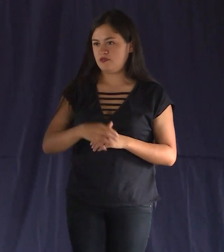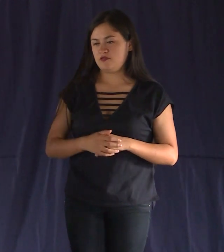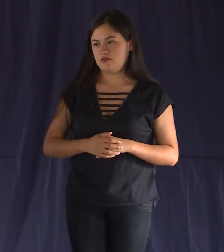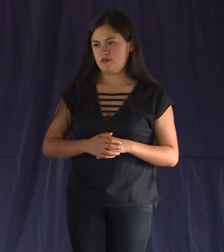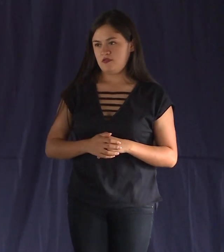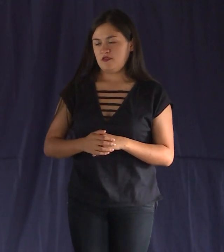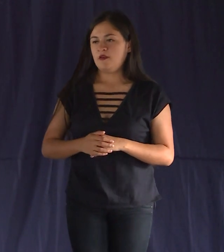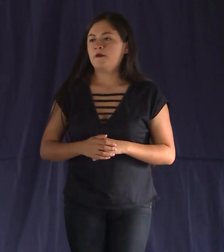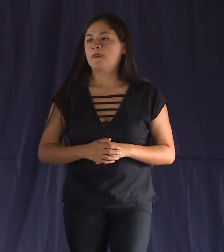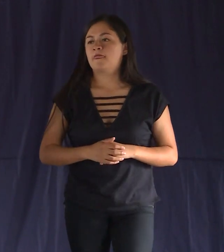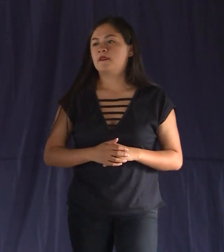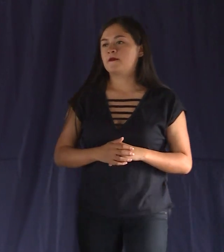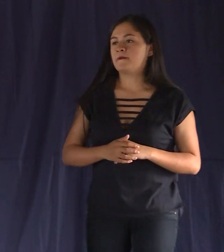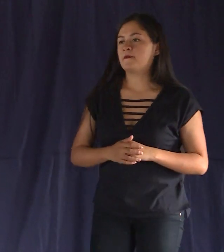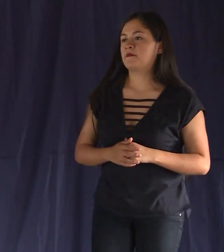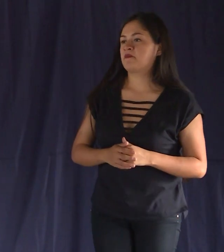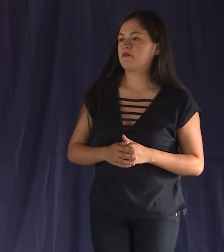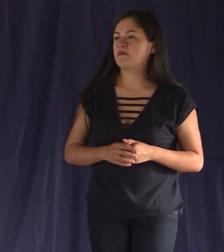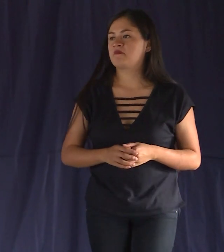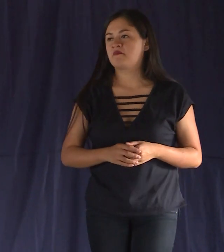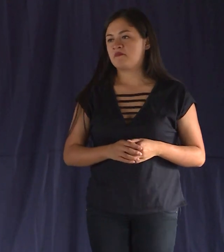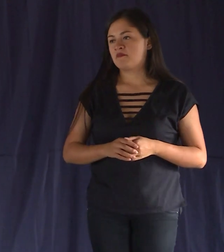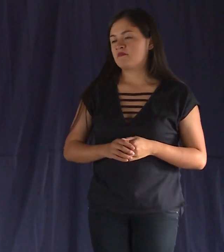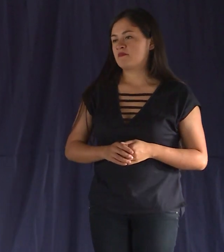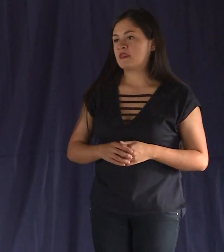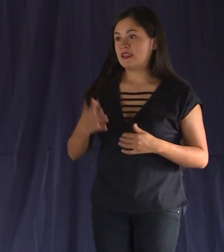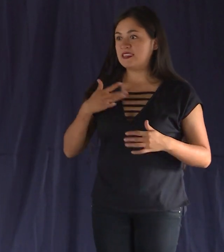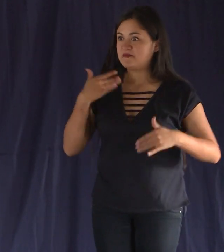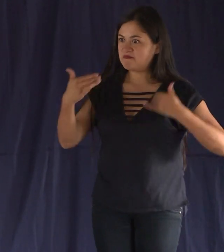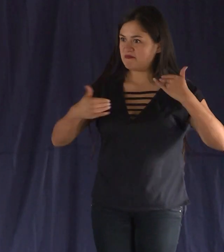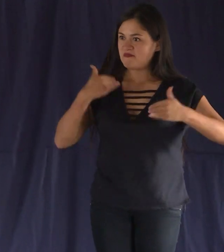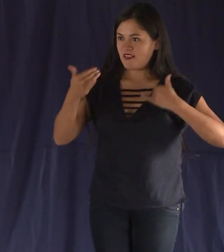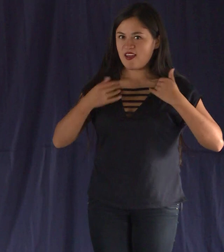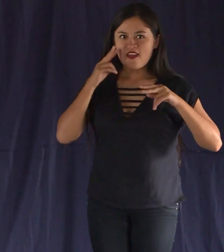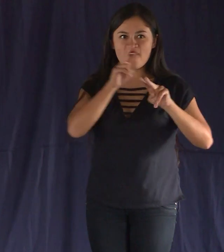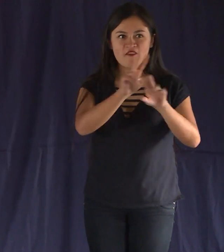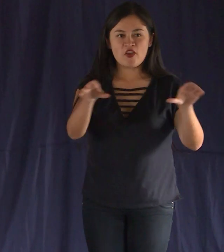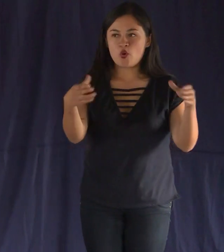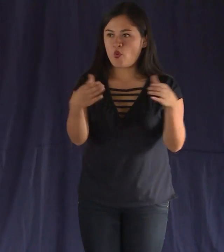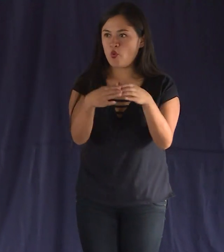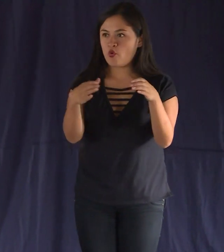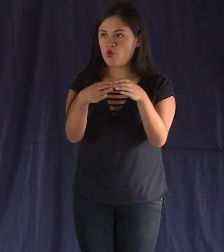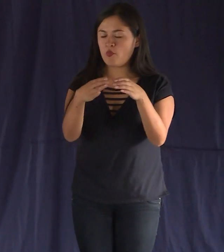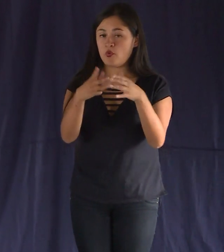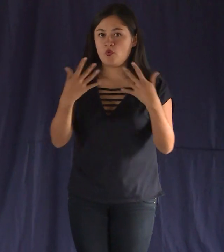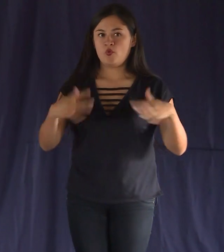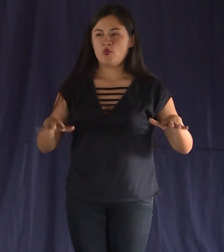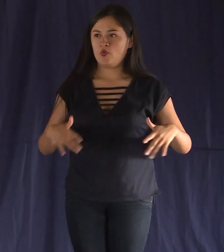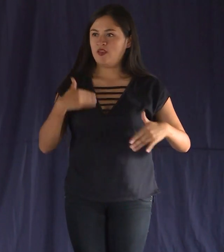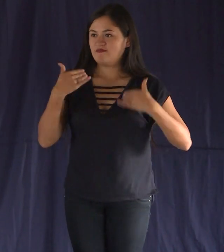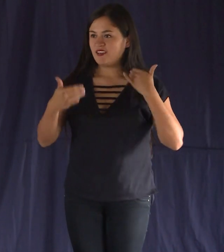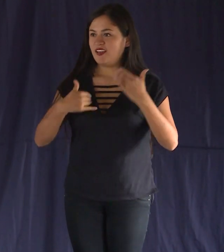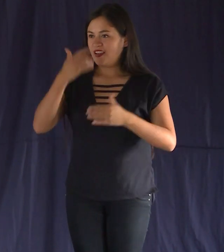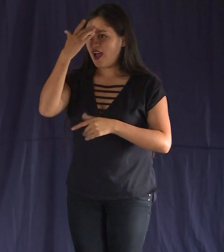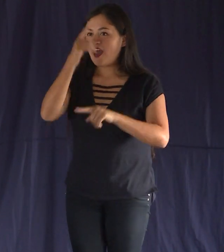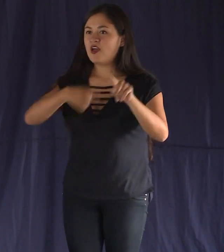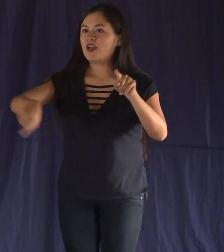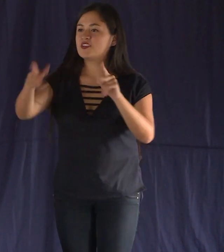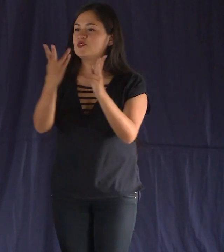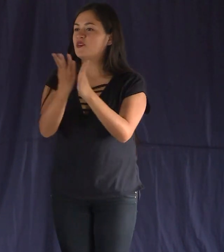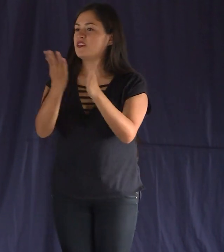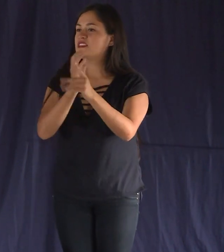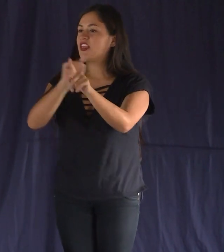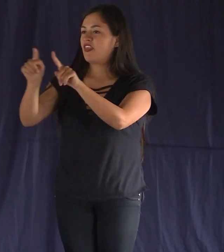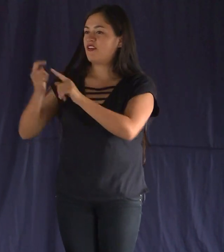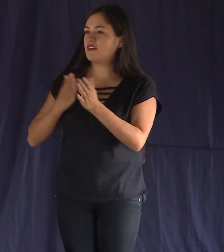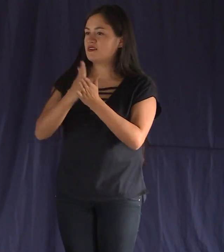Pues en realidad, primero que todo, pues me alegra mucho ver un grupo tan grande de estudiantes de los diferentes programas preocupados por